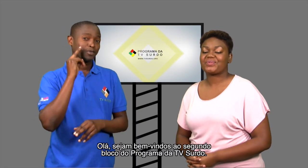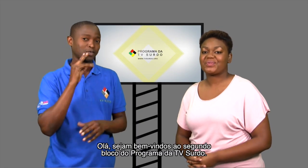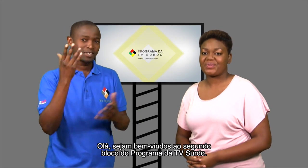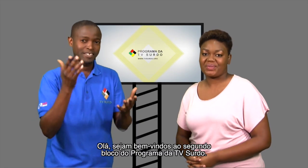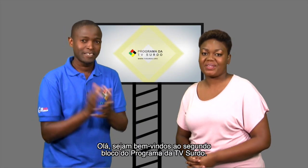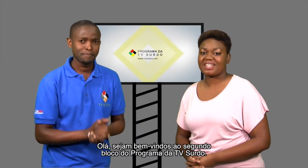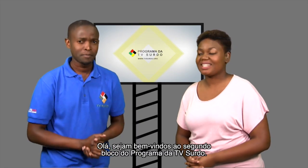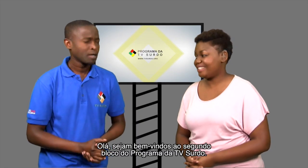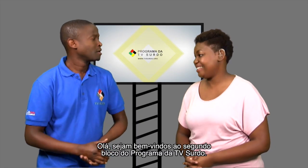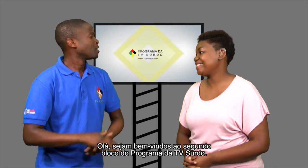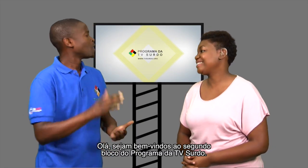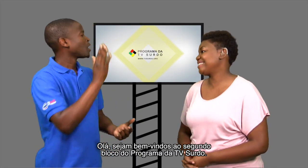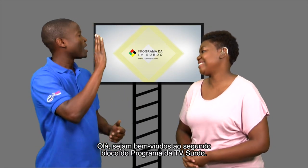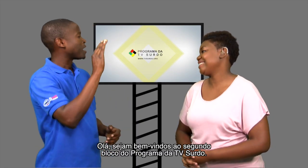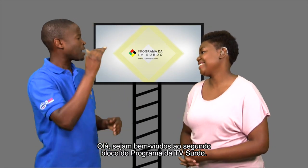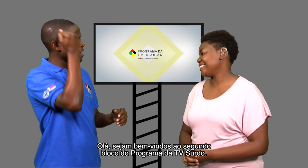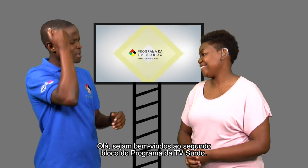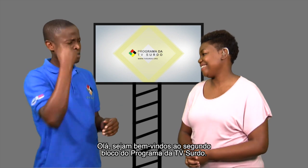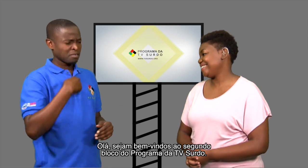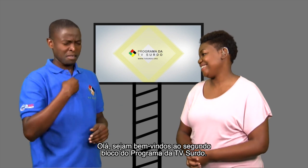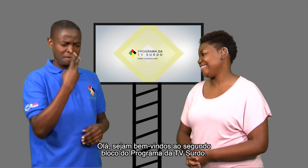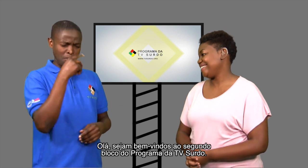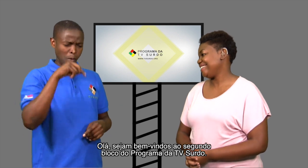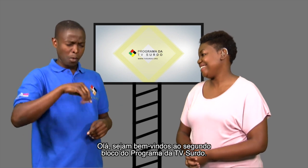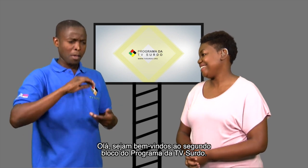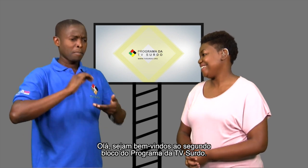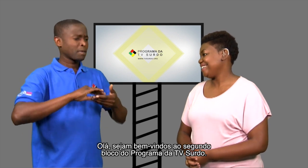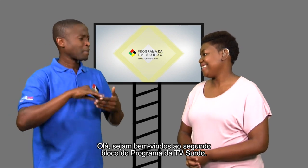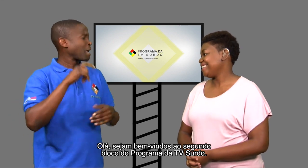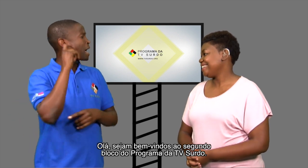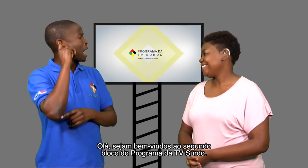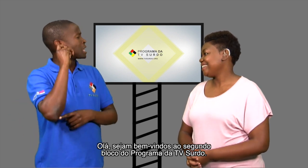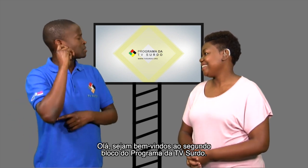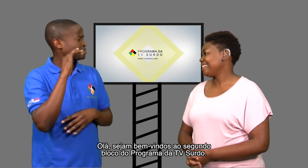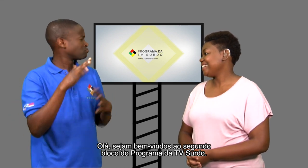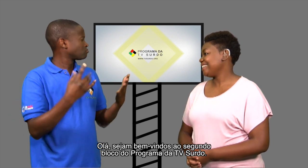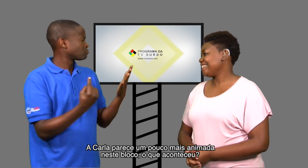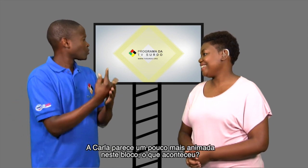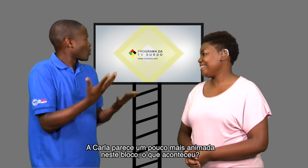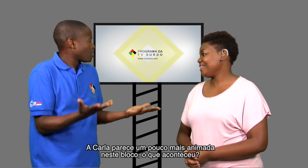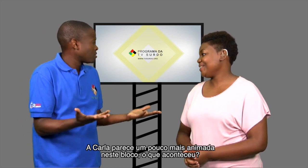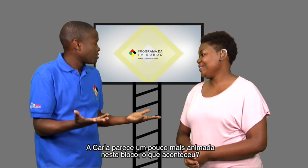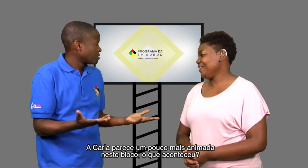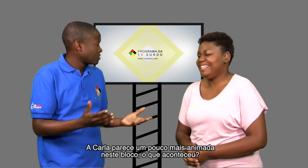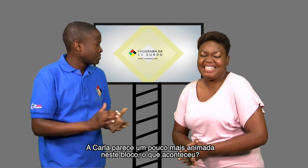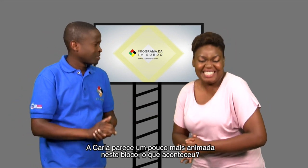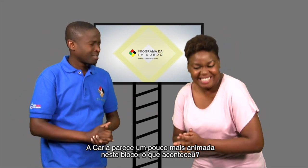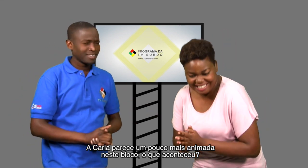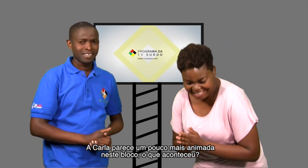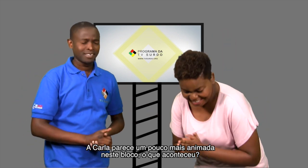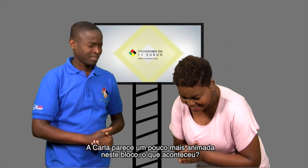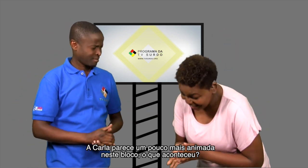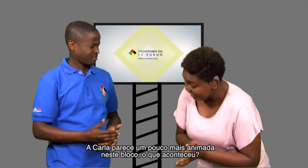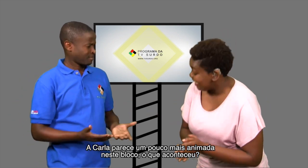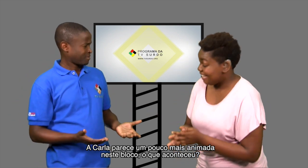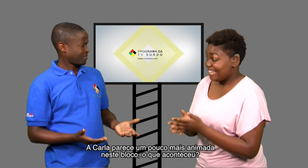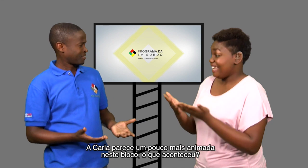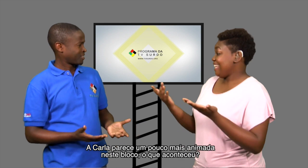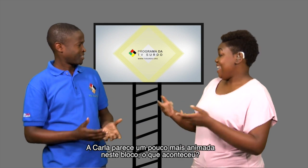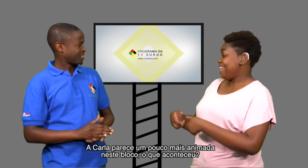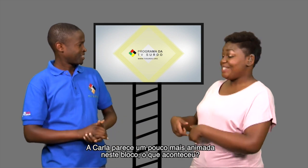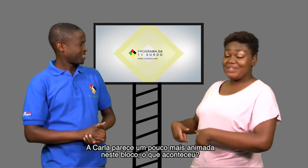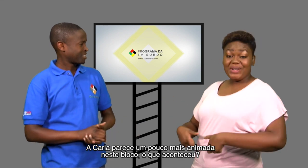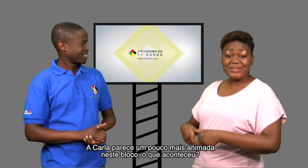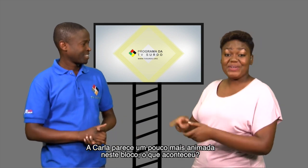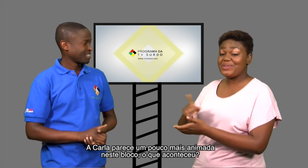Olá, sejam bem-vindos ao segundo bloco do programa da TV Surdo. A Carla parece um pouco mais animada neste